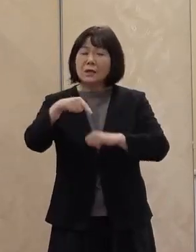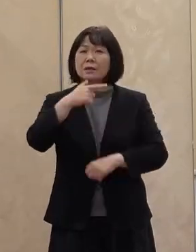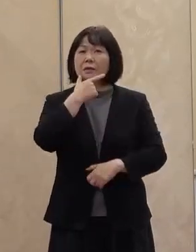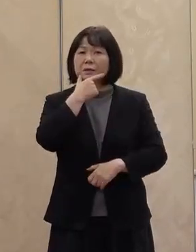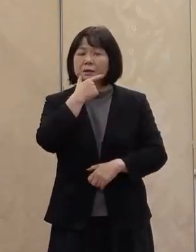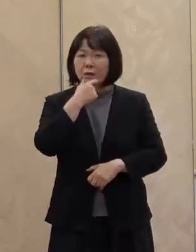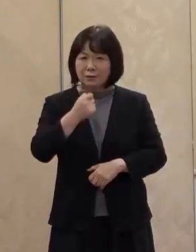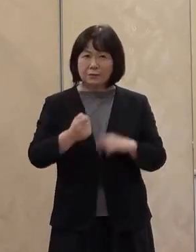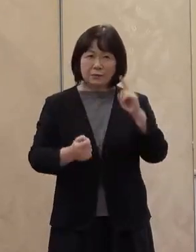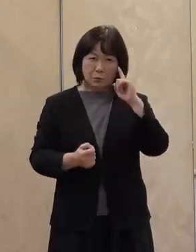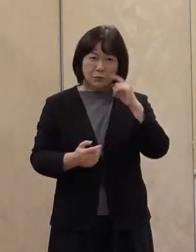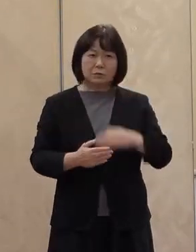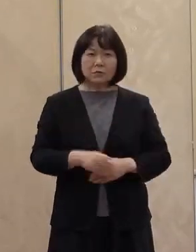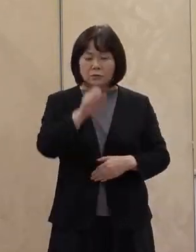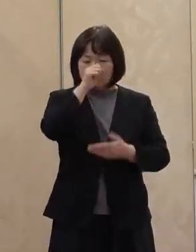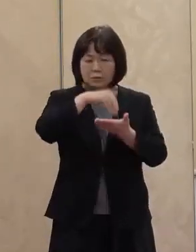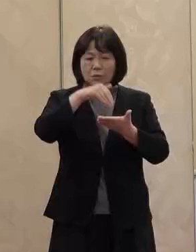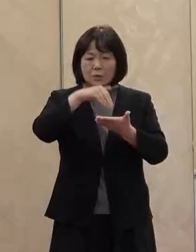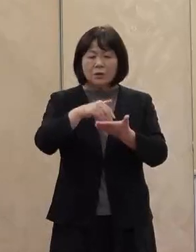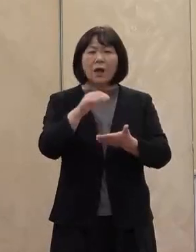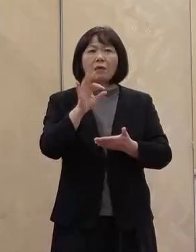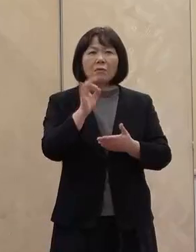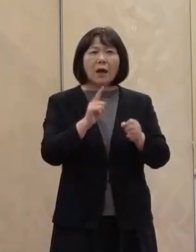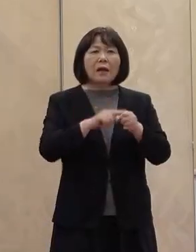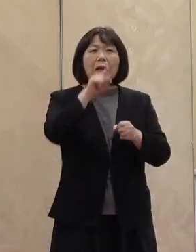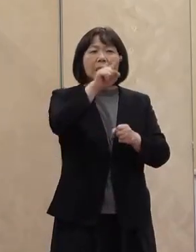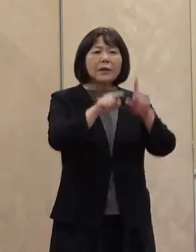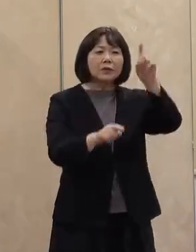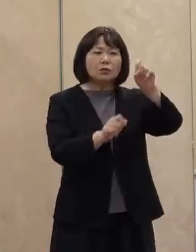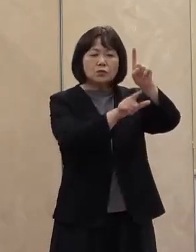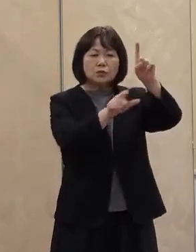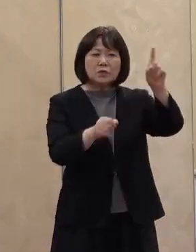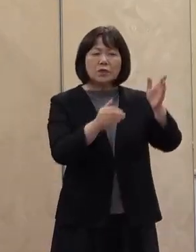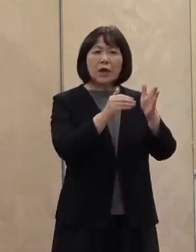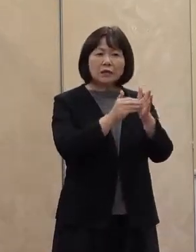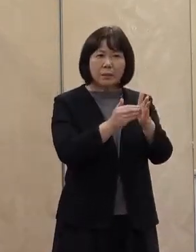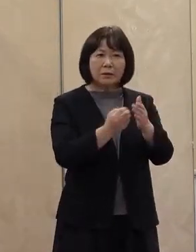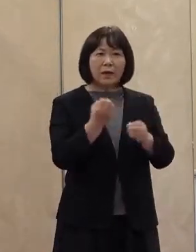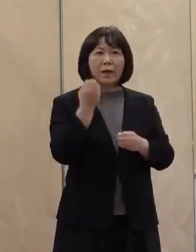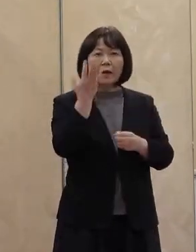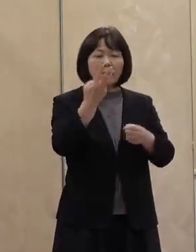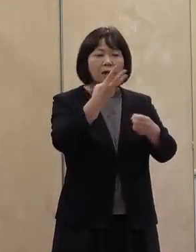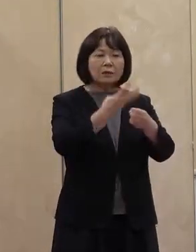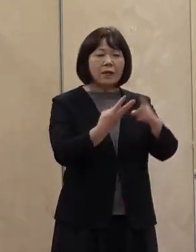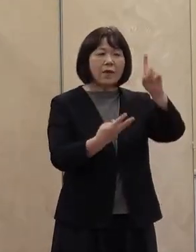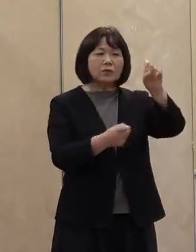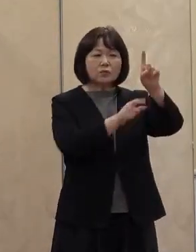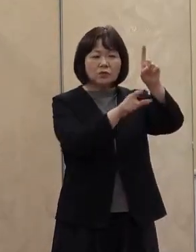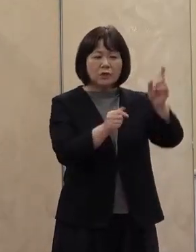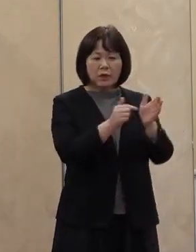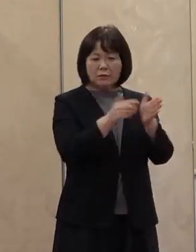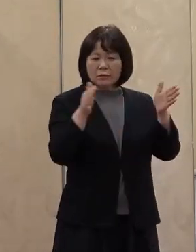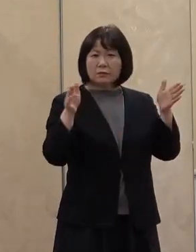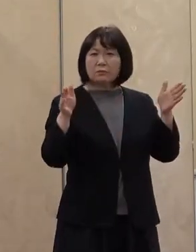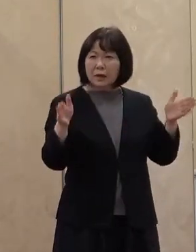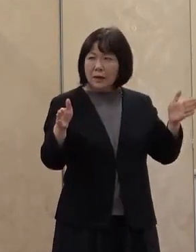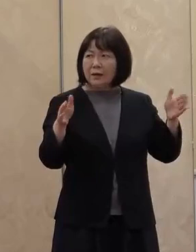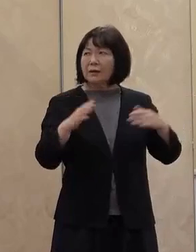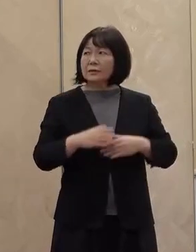いと思います。予算としては来年の11月まで、令和3年の11月まで組んでいるので、